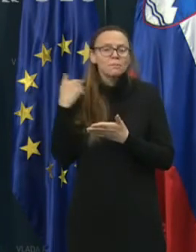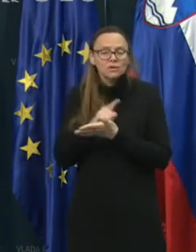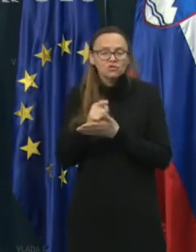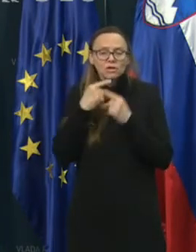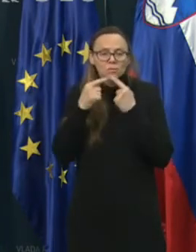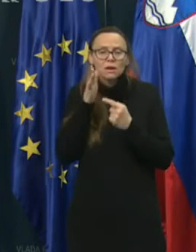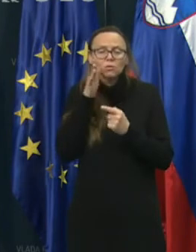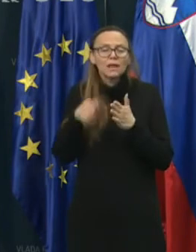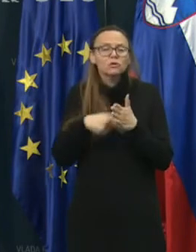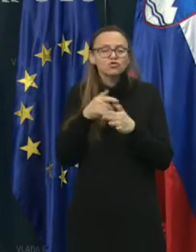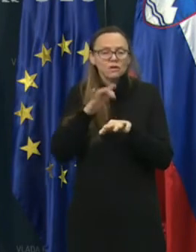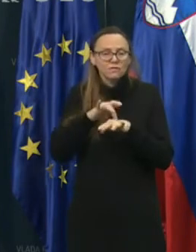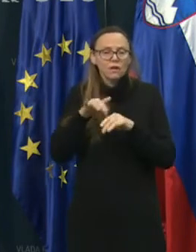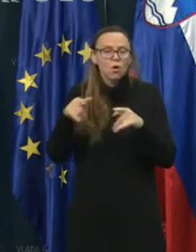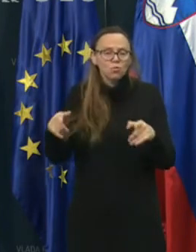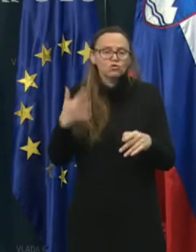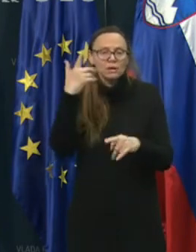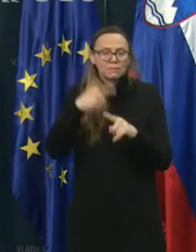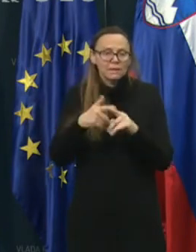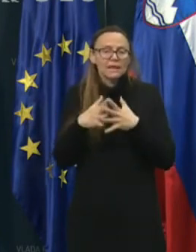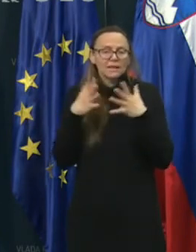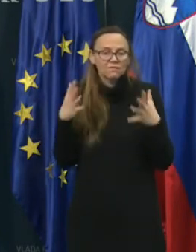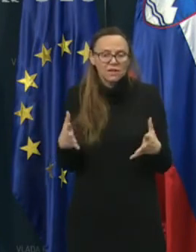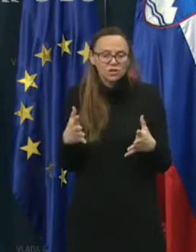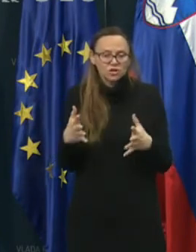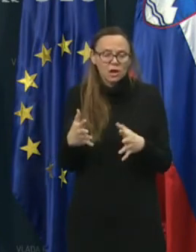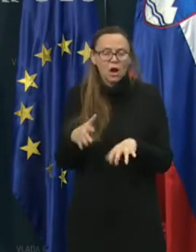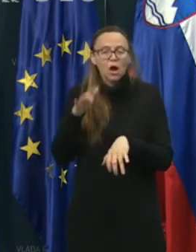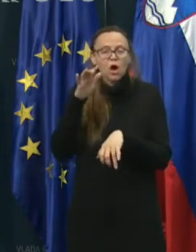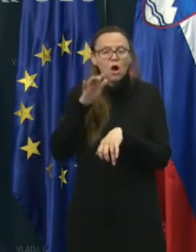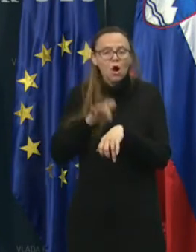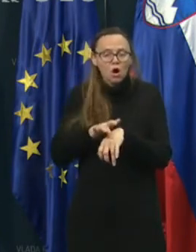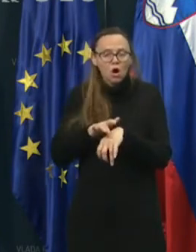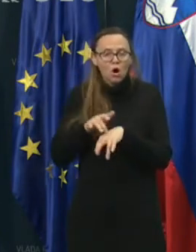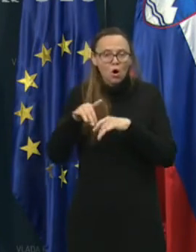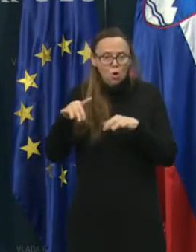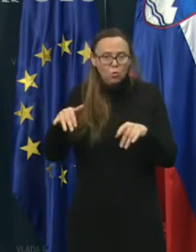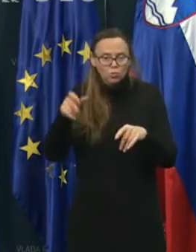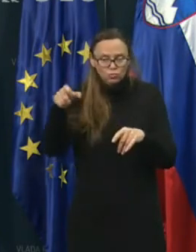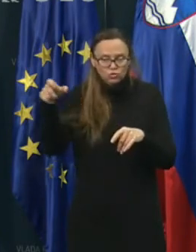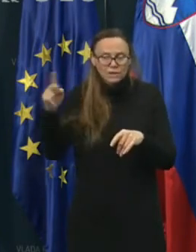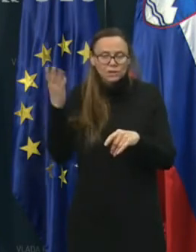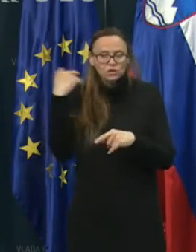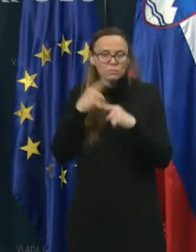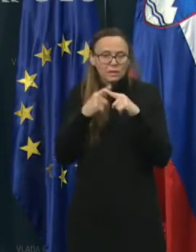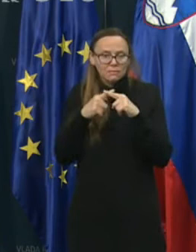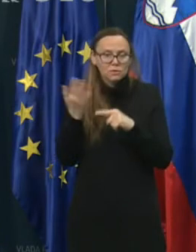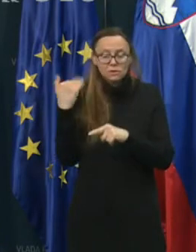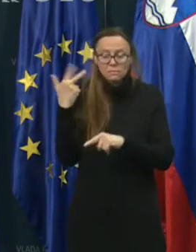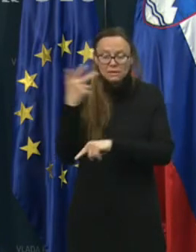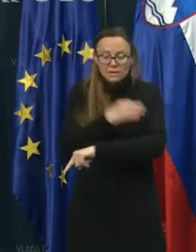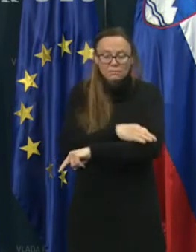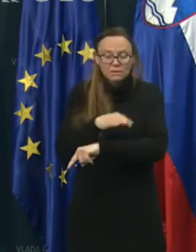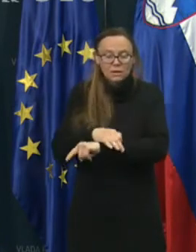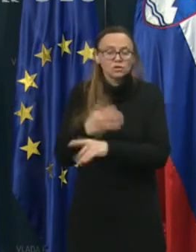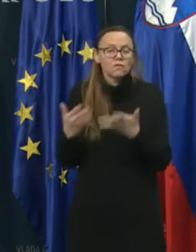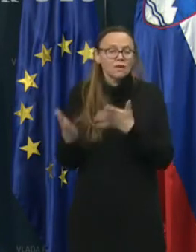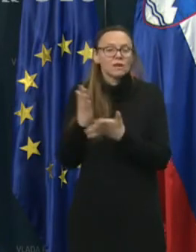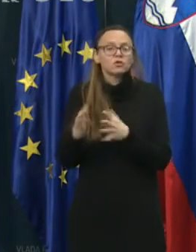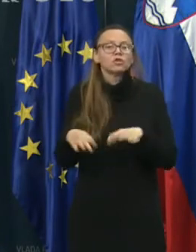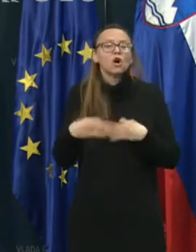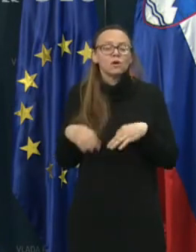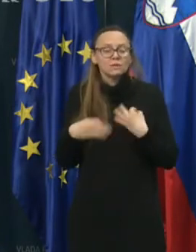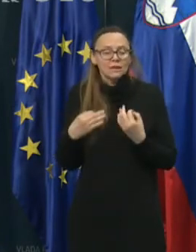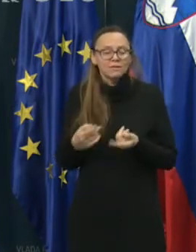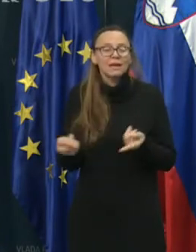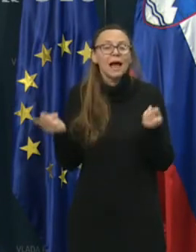verjetno 5-krat večje? Okuženi, ki so bili pozitivni pred 3 tedni, so verjetno že ozdraveli. Ali ste jih od